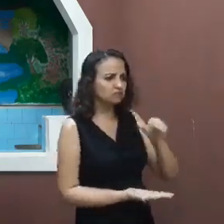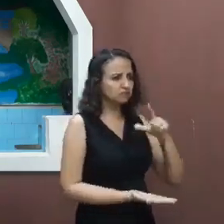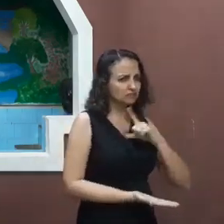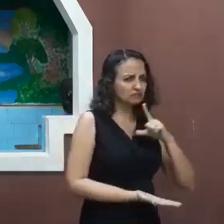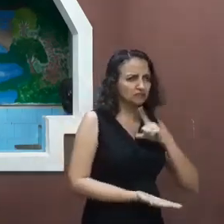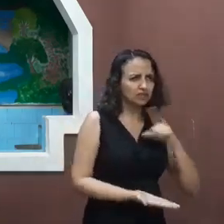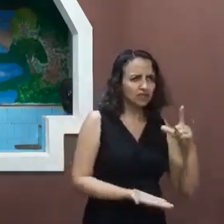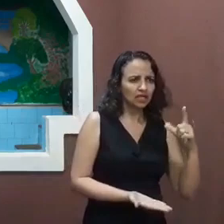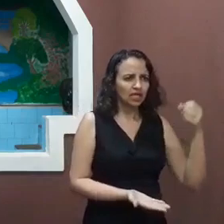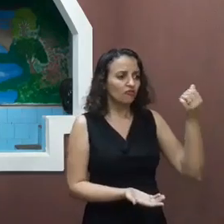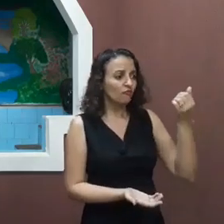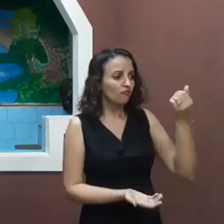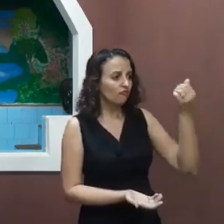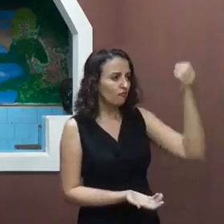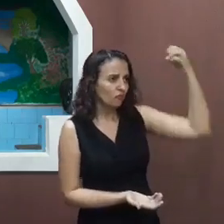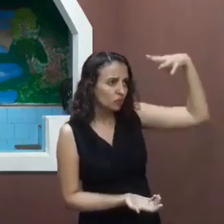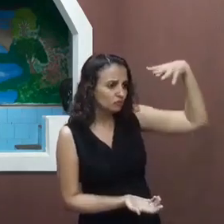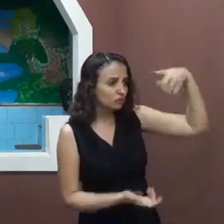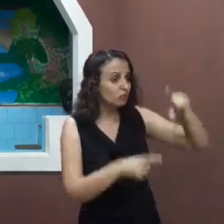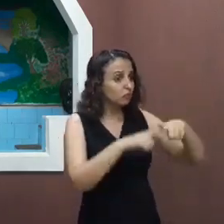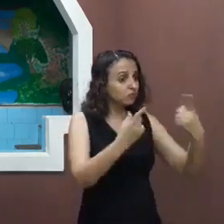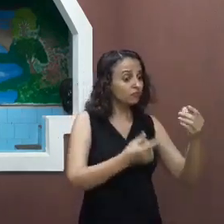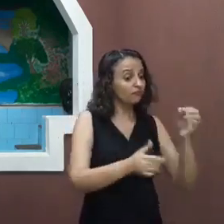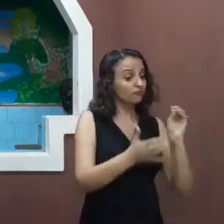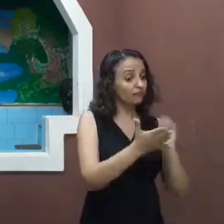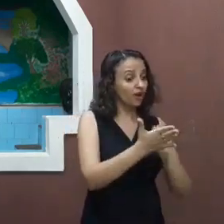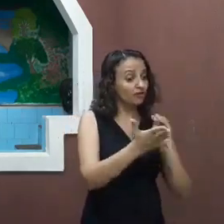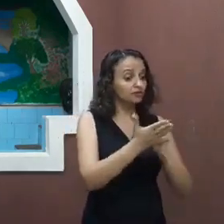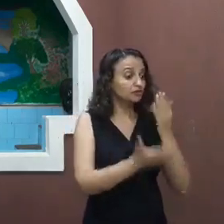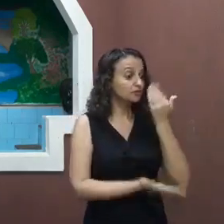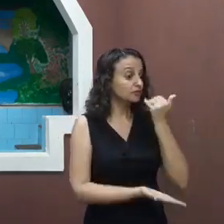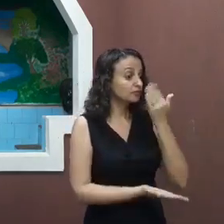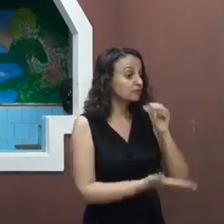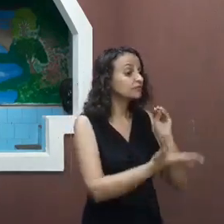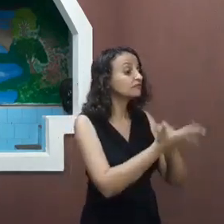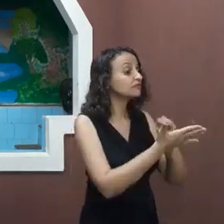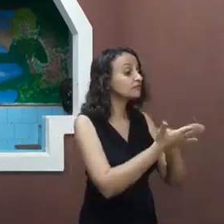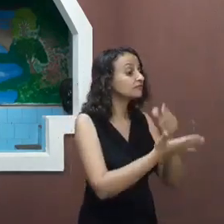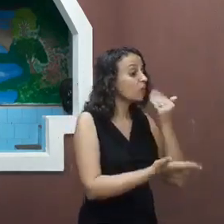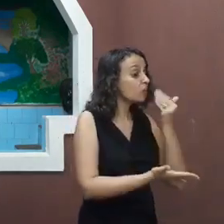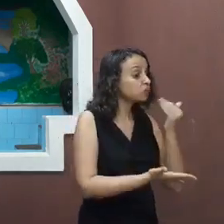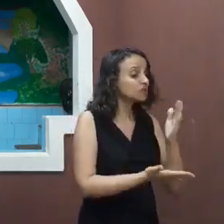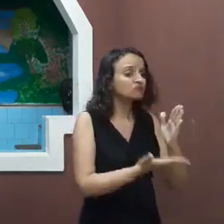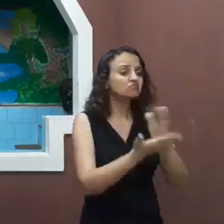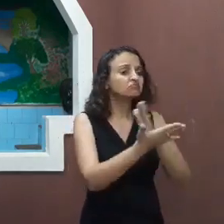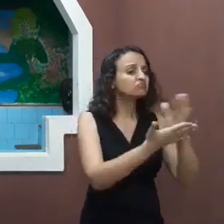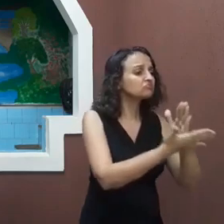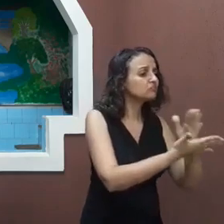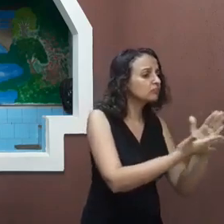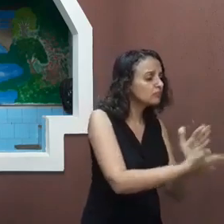tiverem falta de mantimento cotidiano, e algum de vós